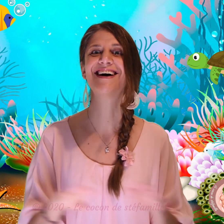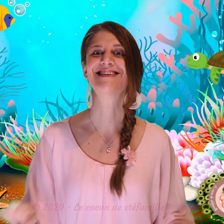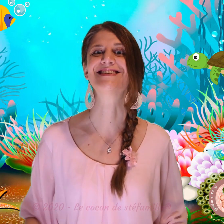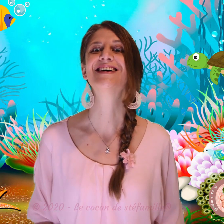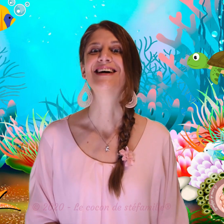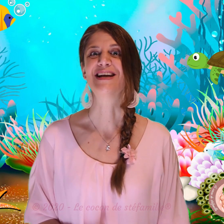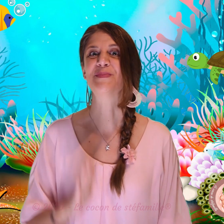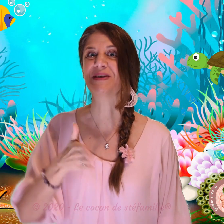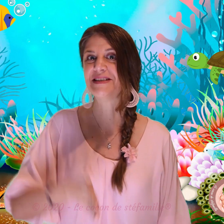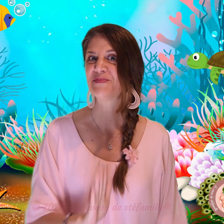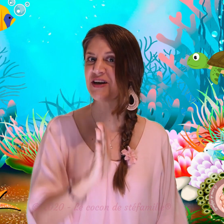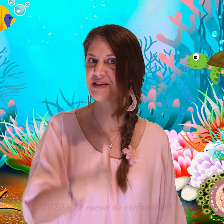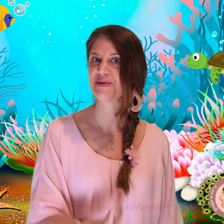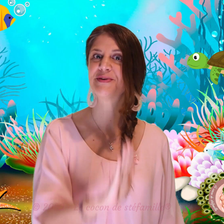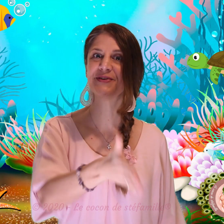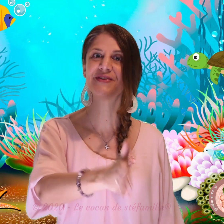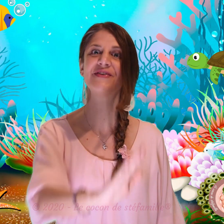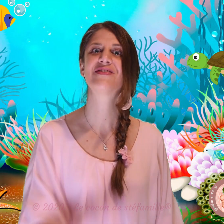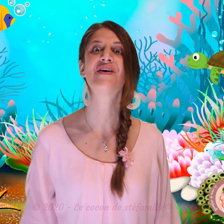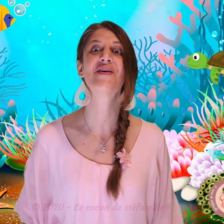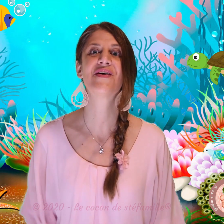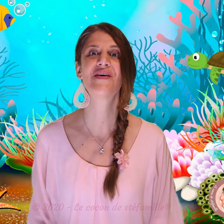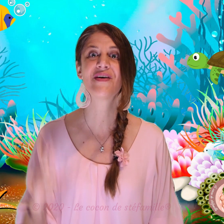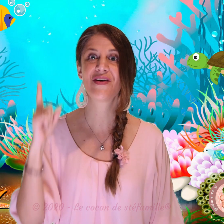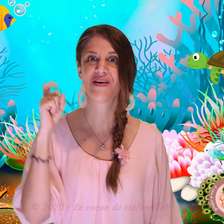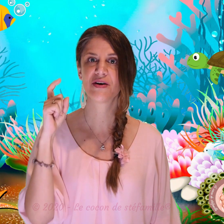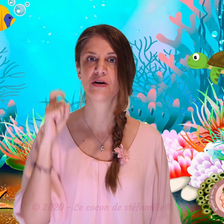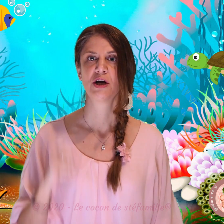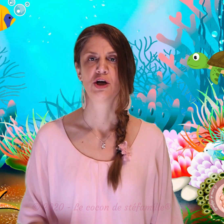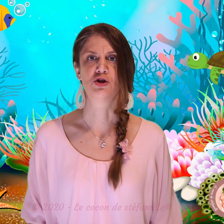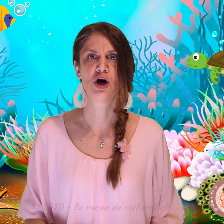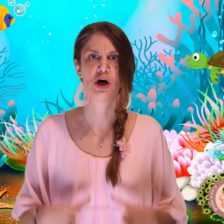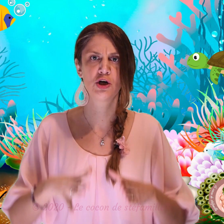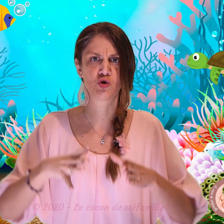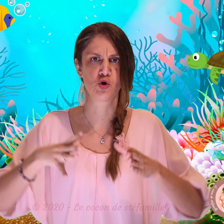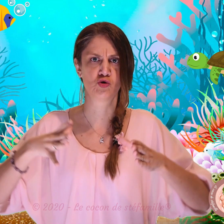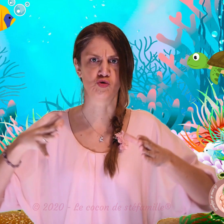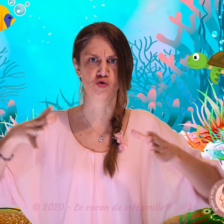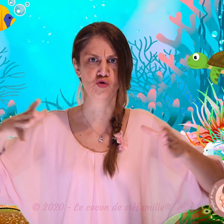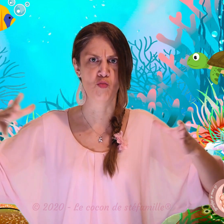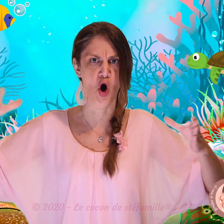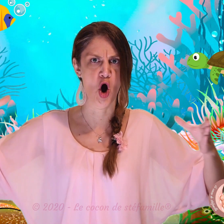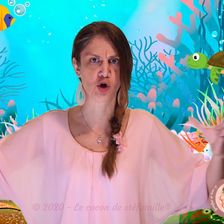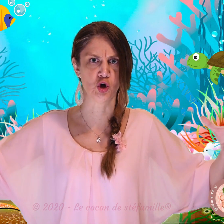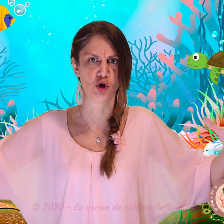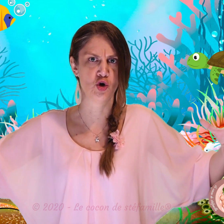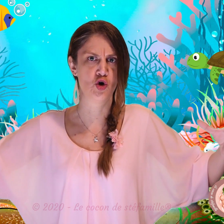les petits poissons dans l'eau nage aussi blanc que le